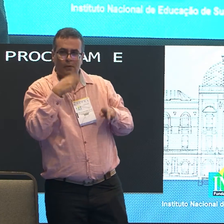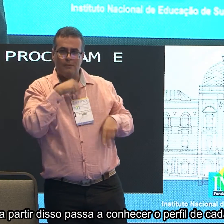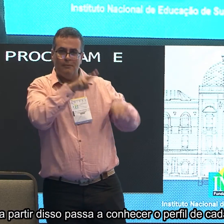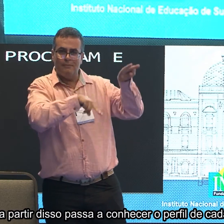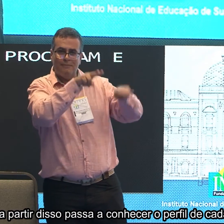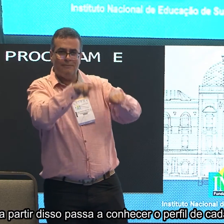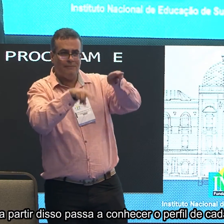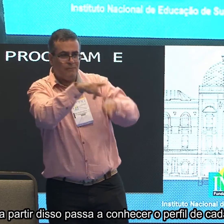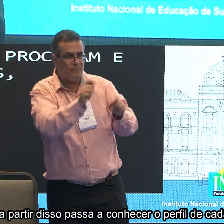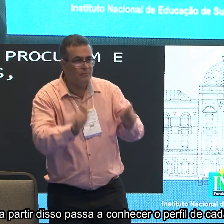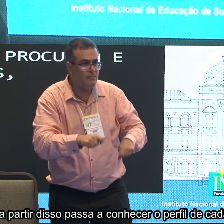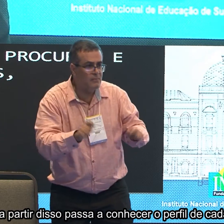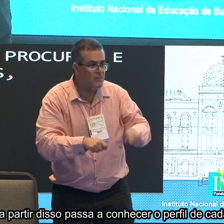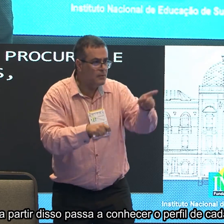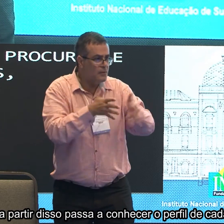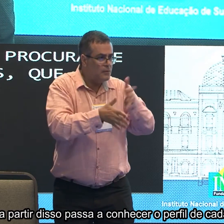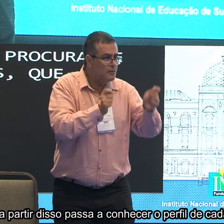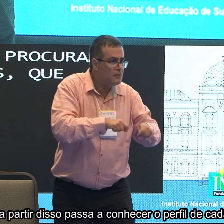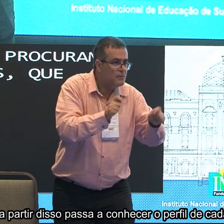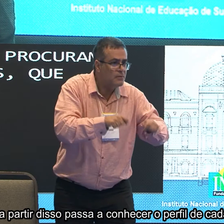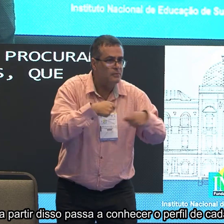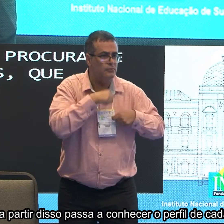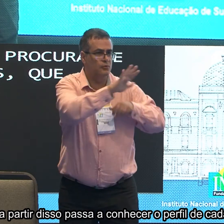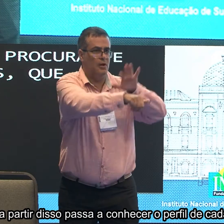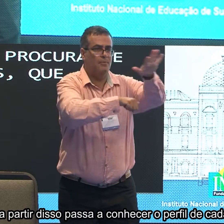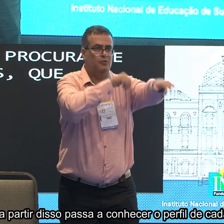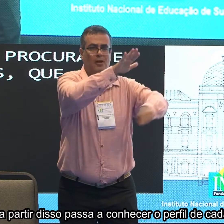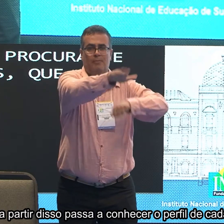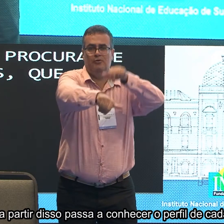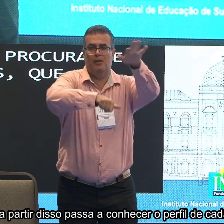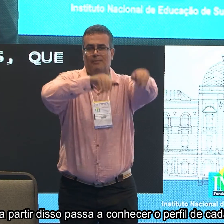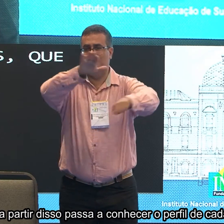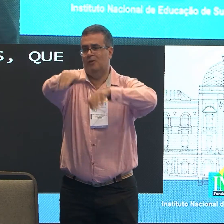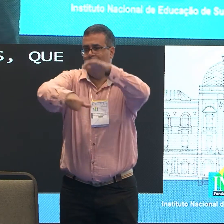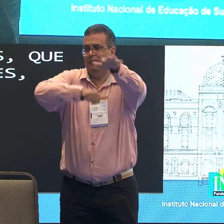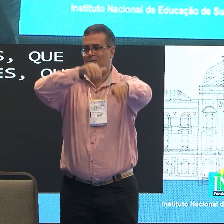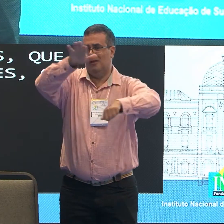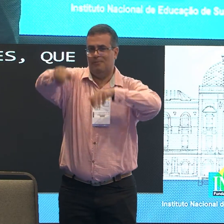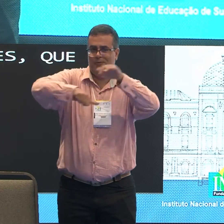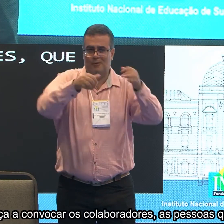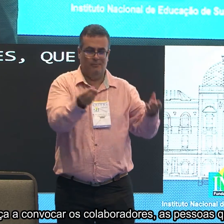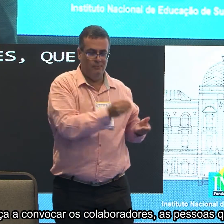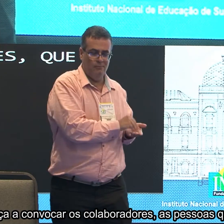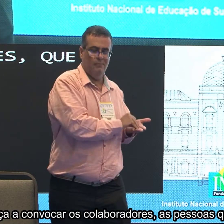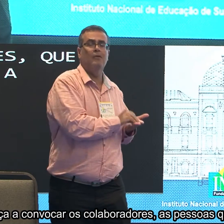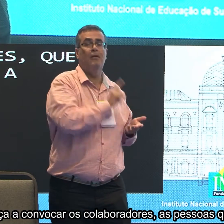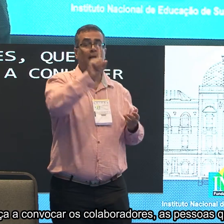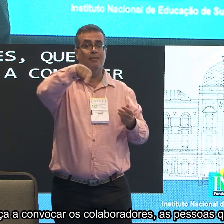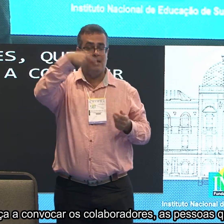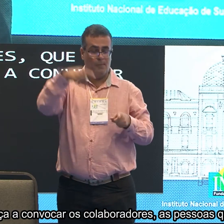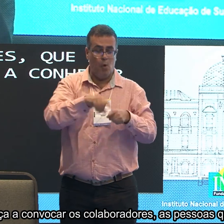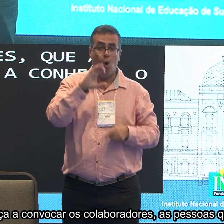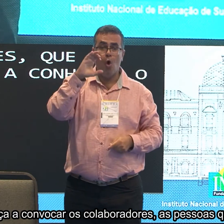que, a partir disso, passa a conhecer o perfil de cada um e começa a convocar